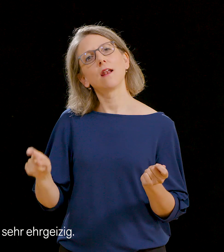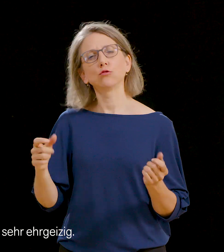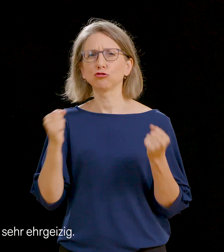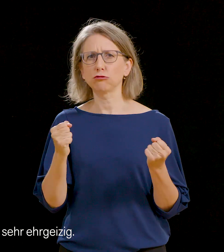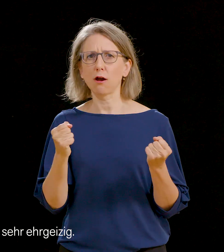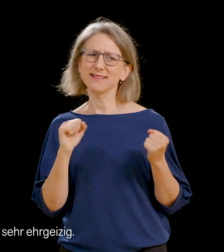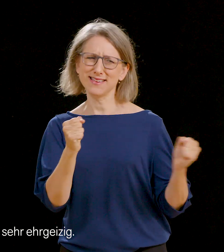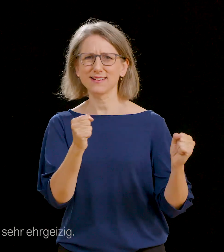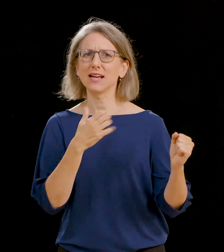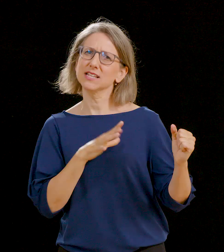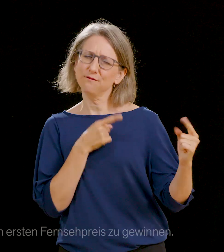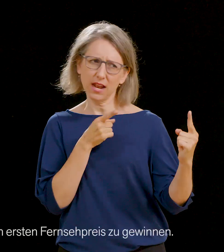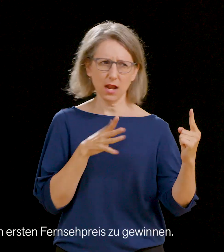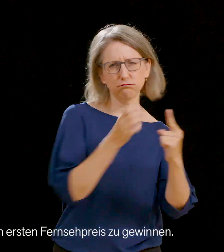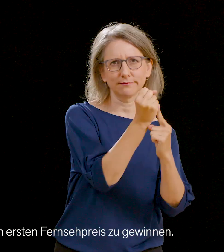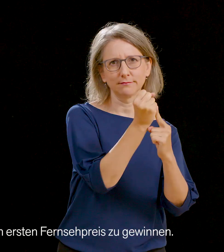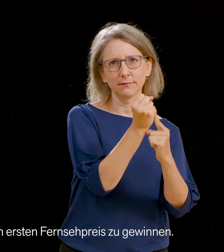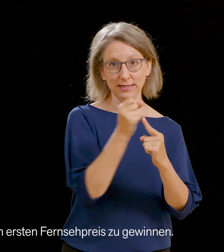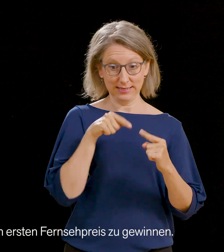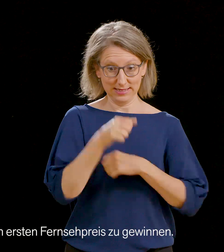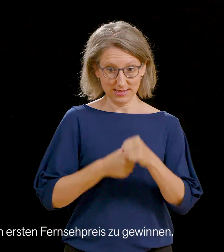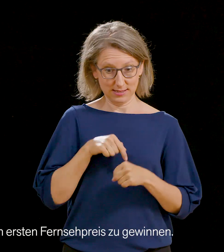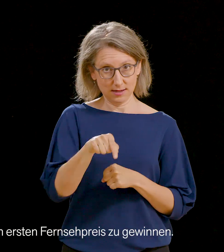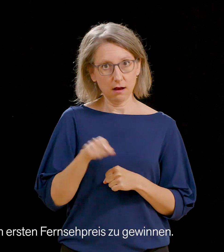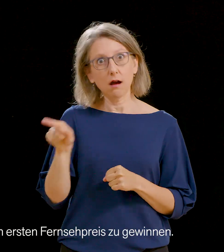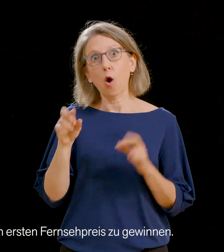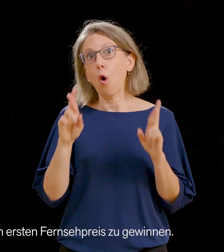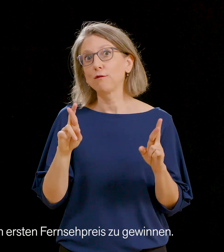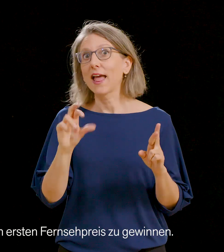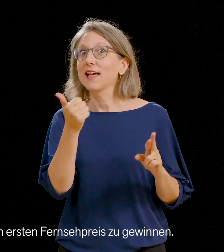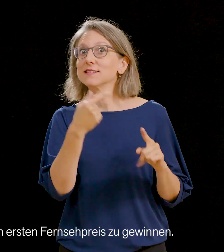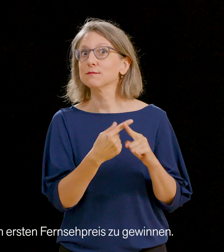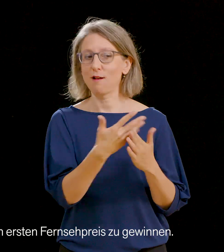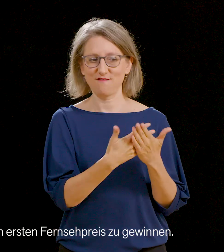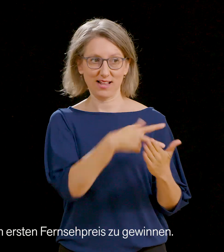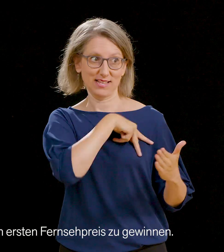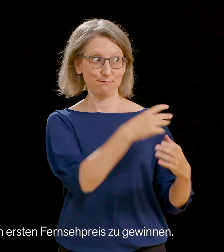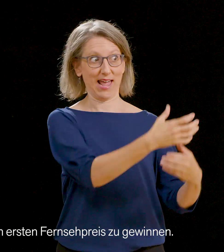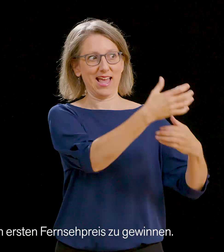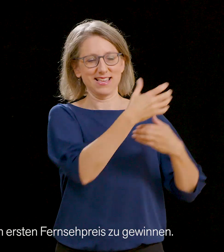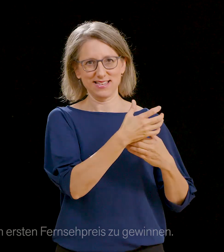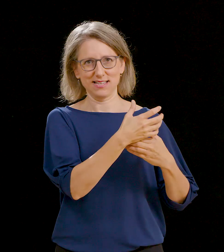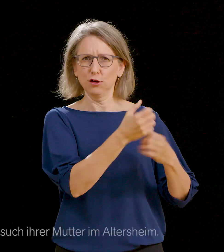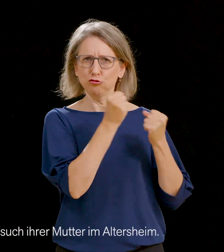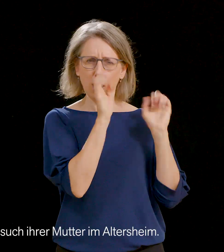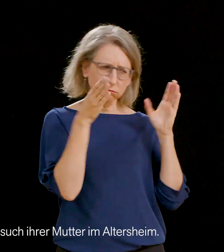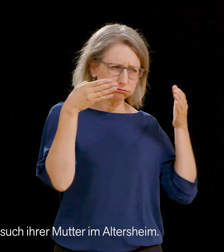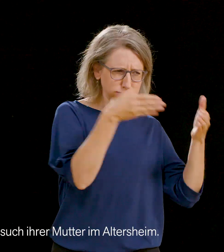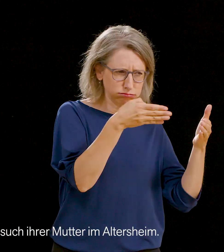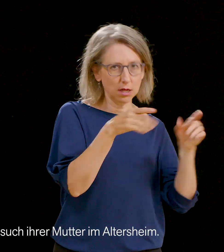ehrgeizig. Dieses Jahr hofft sie darauf, ihren ersten Fernsehpreis zu gewinnen. Da bleibt wenig Zeit für